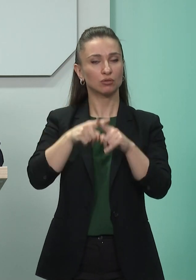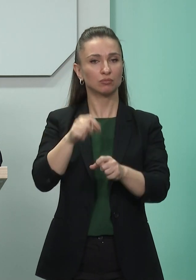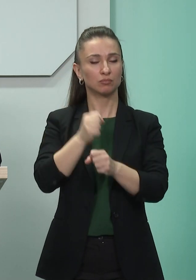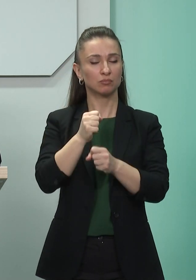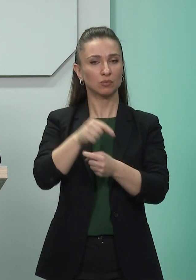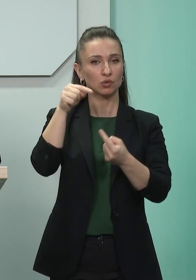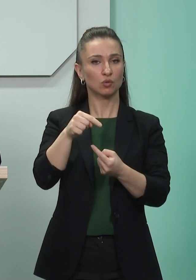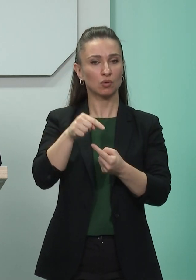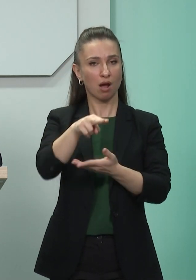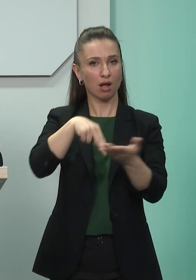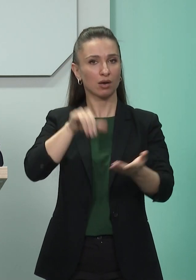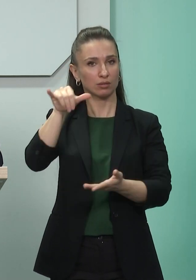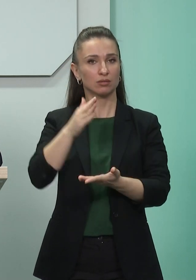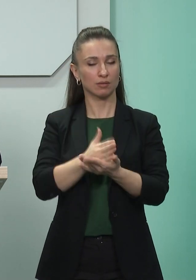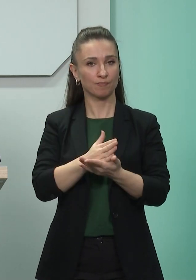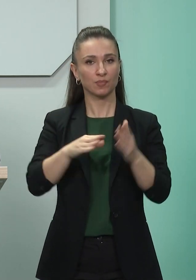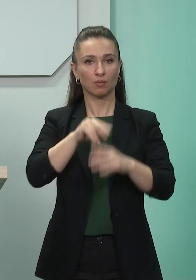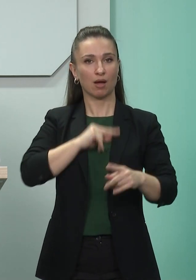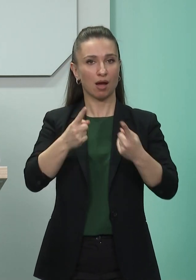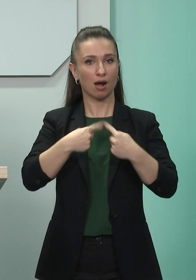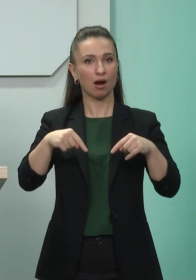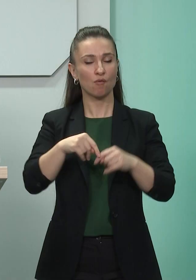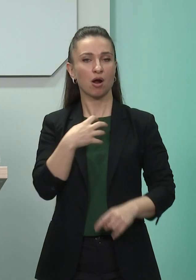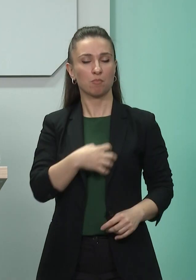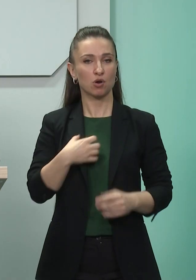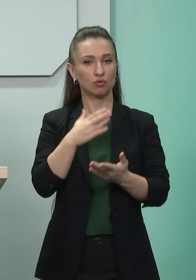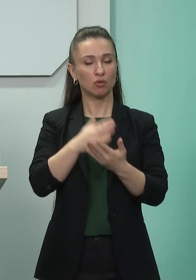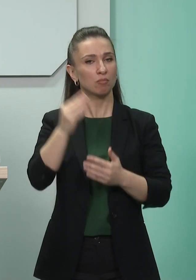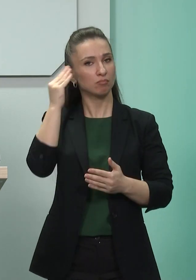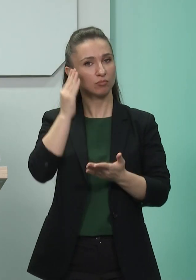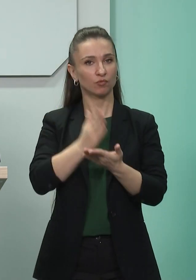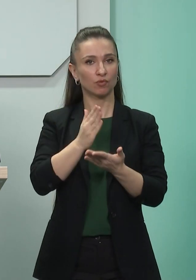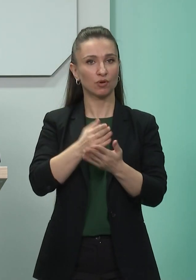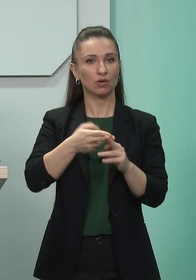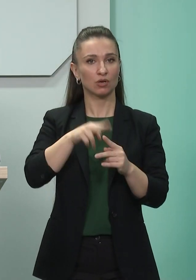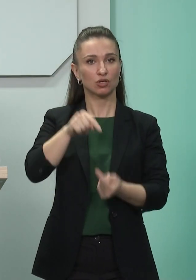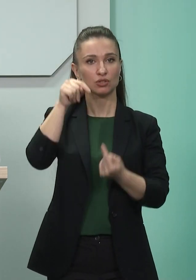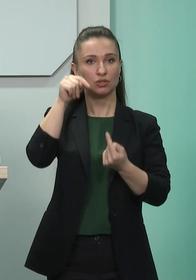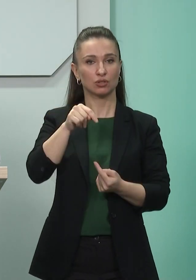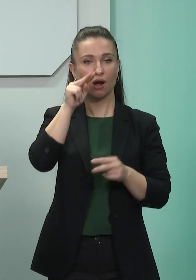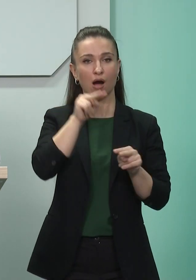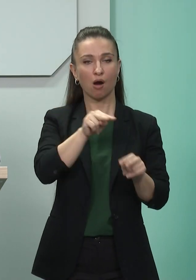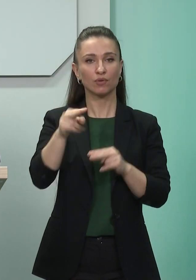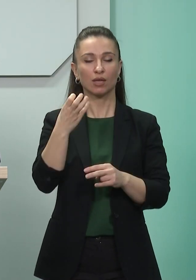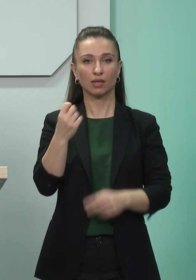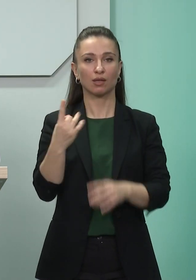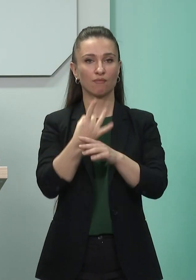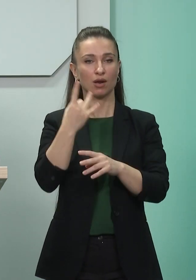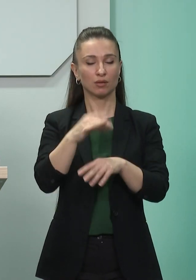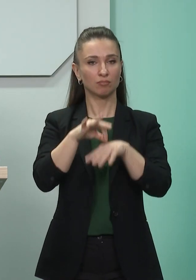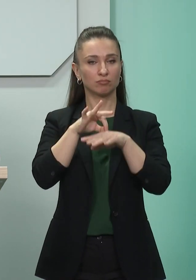ინსტიტუციების სათანადო აკრედიტაცია. საარჩევნო ადმინისტრაციას მნიშვნელოვნად მიაჩნია შესაბამისობის აუდიტის კიდევ